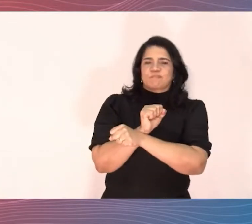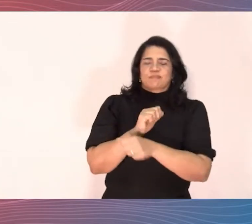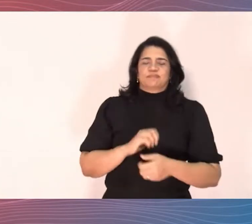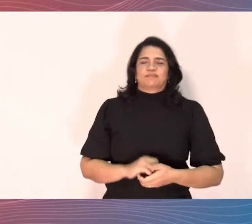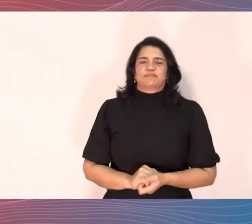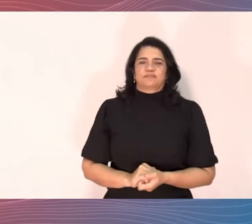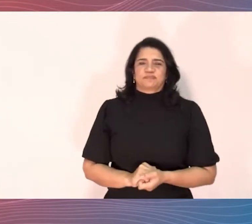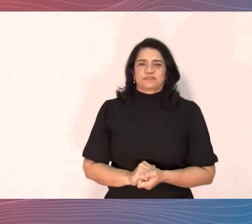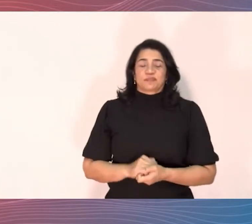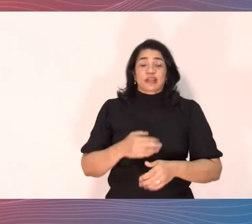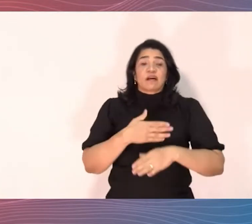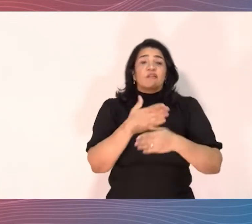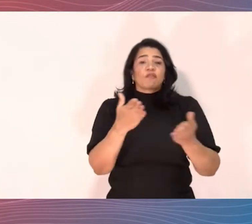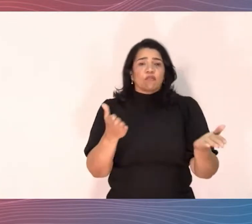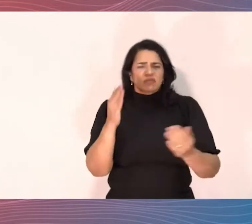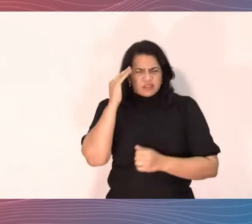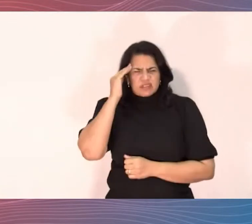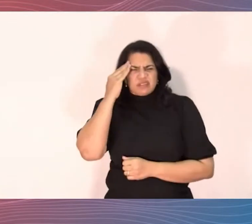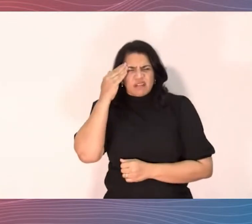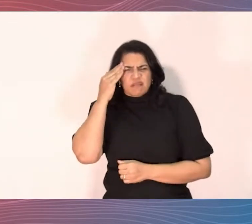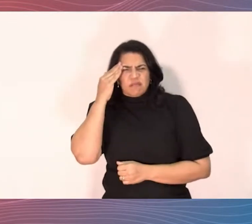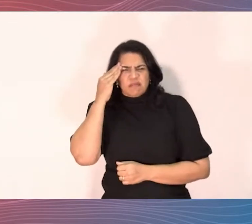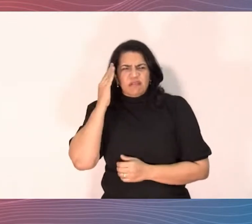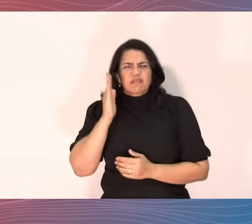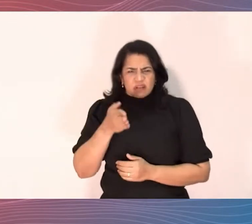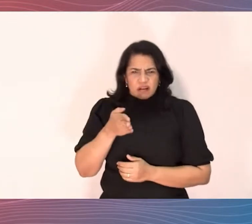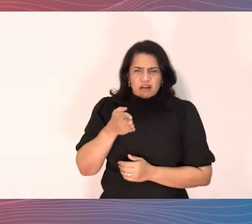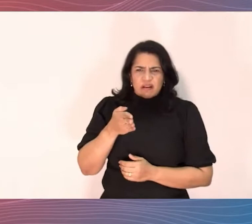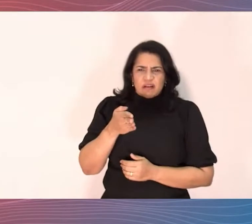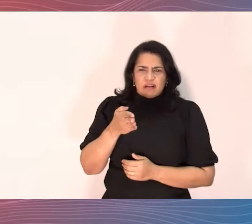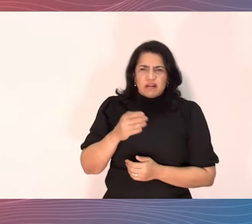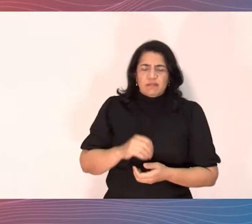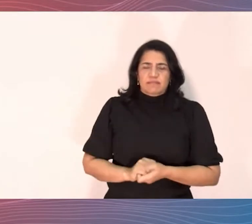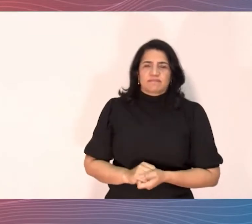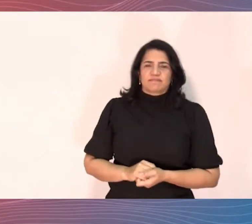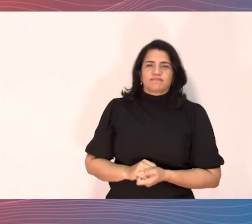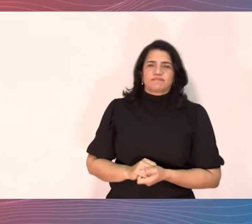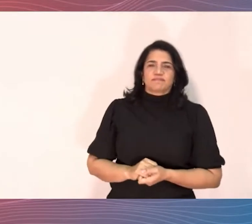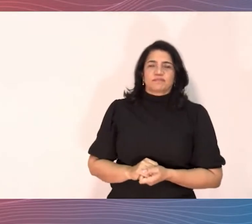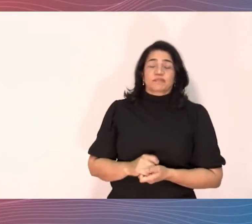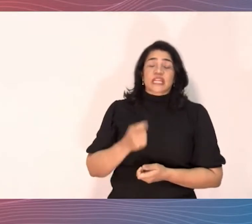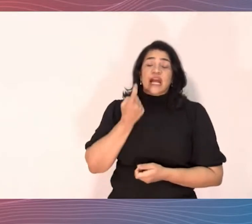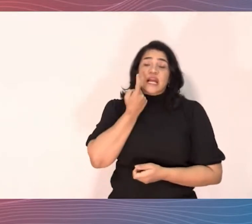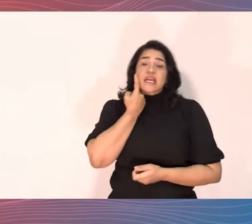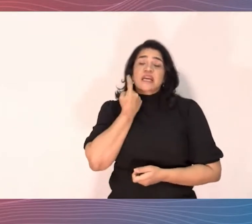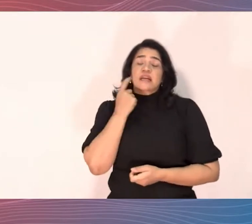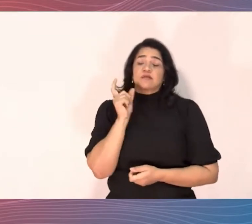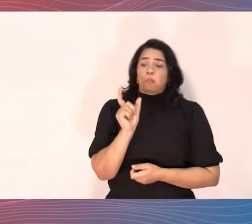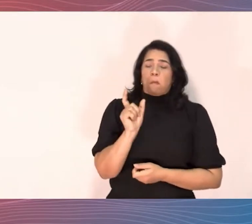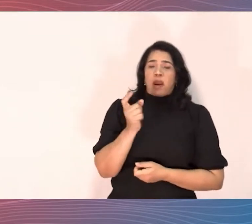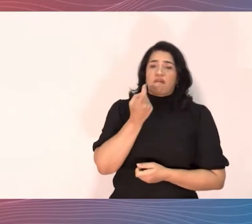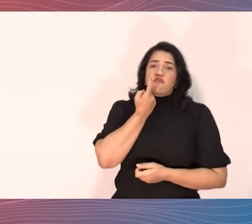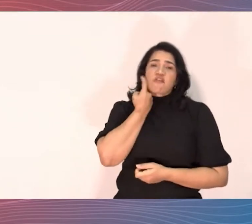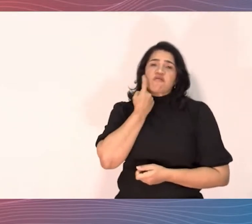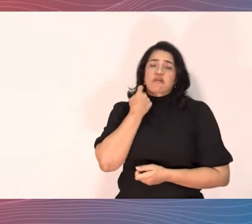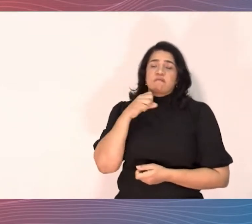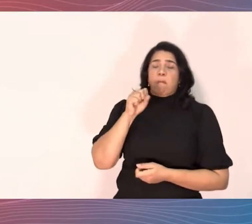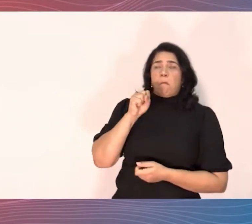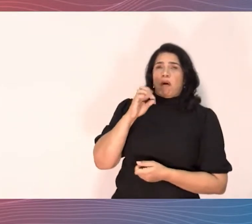Acho que todos sabem que é stop, não é isso? Stop. Stop é para. Pare.